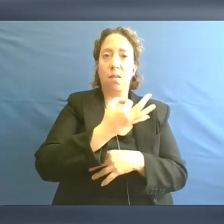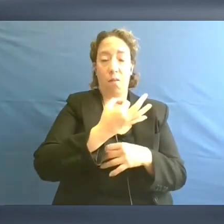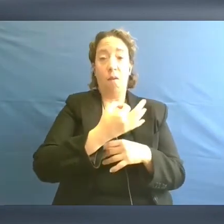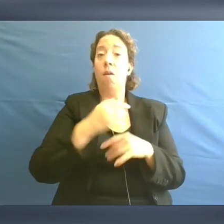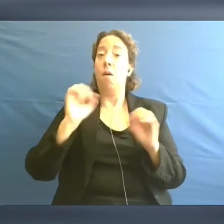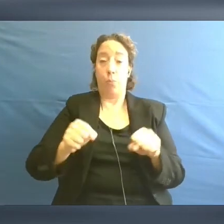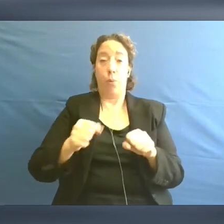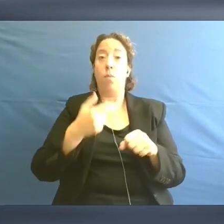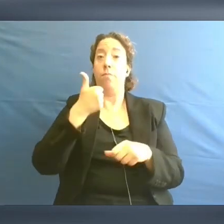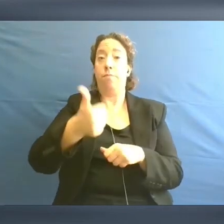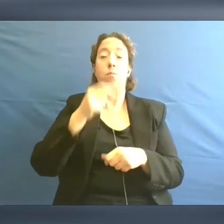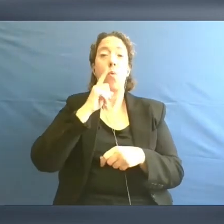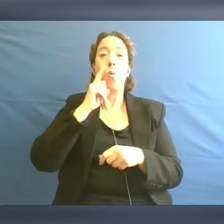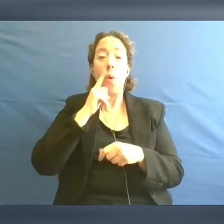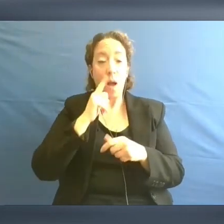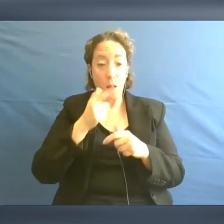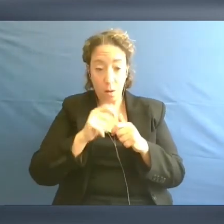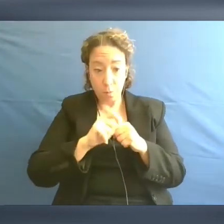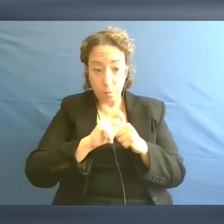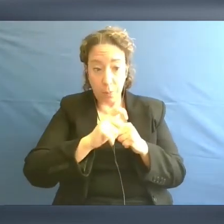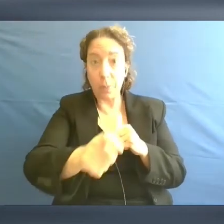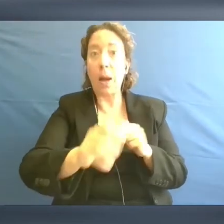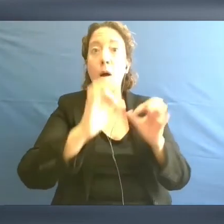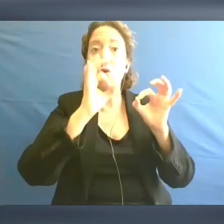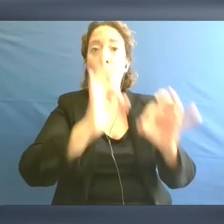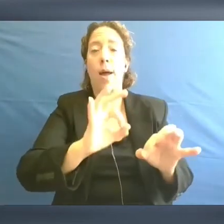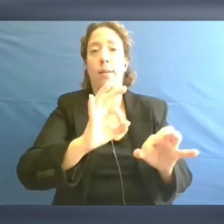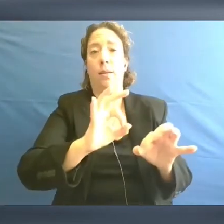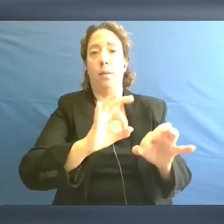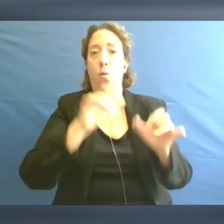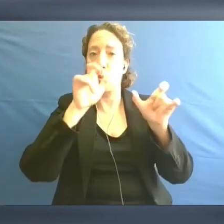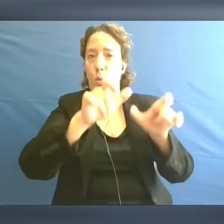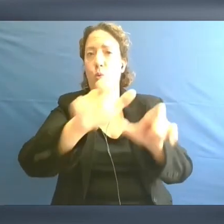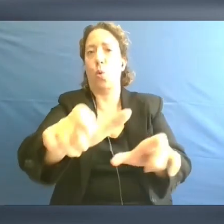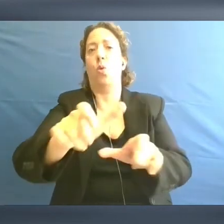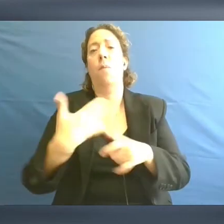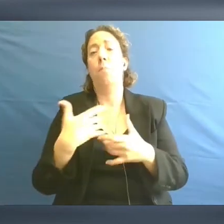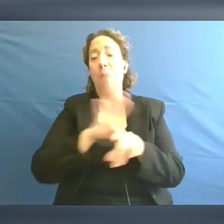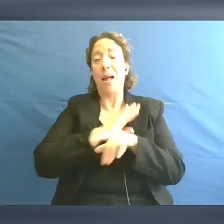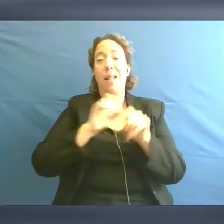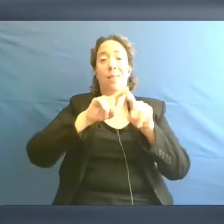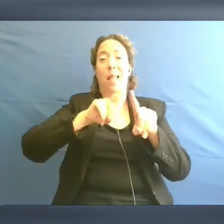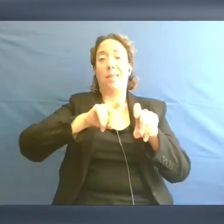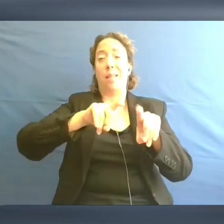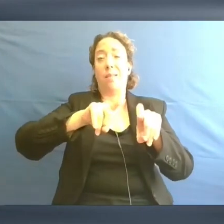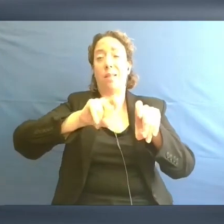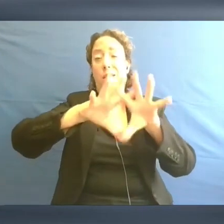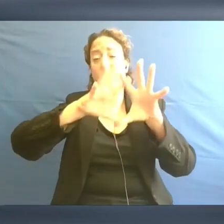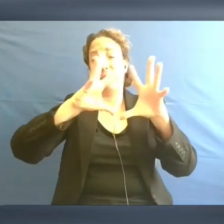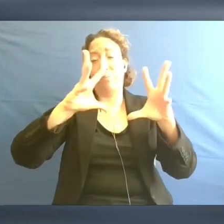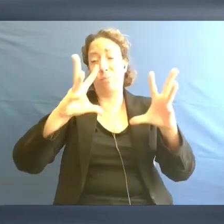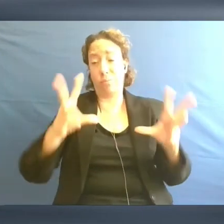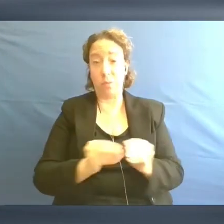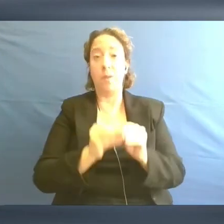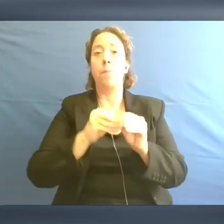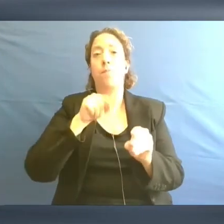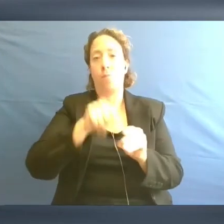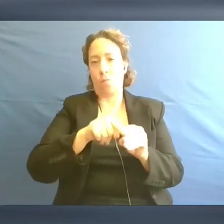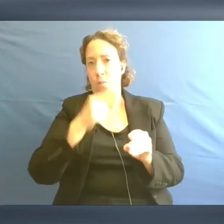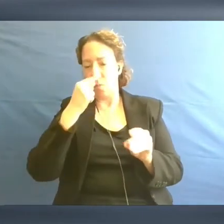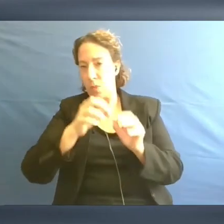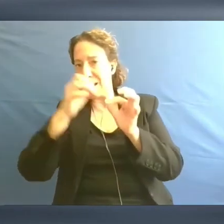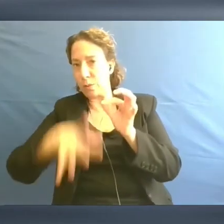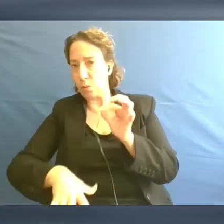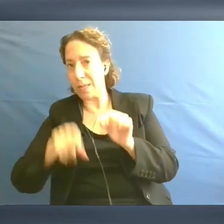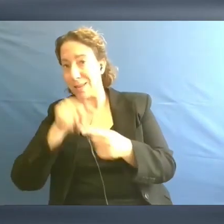permet de vérifier que l'implémentation est correcte. On a tout un jeu de tests et on peut vraiment, sur ces tests-là, vérifier qu'on donne bien le résultat